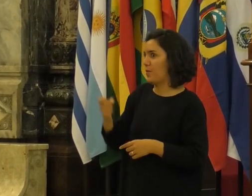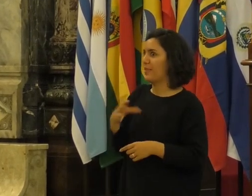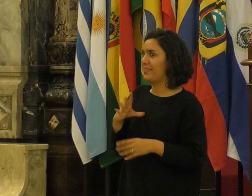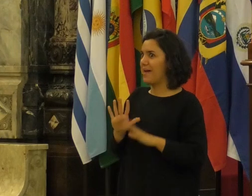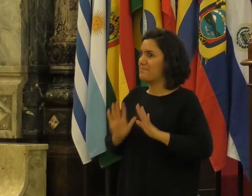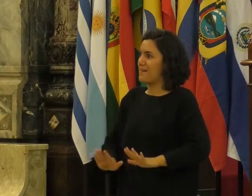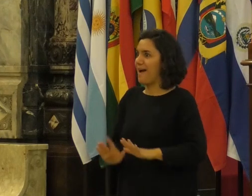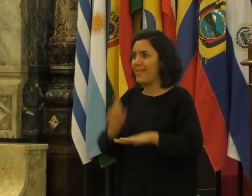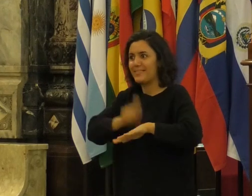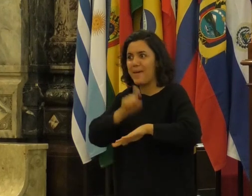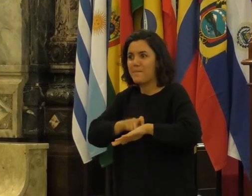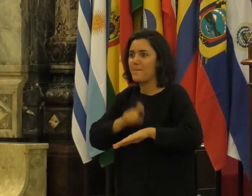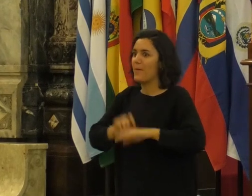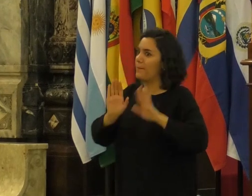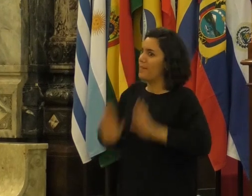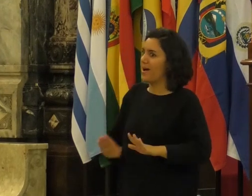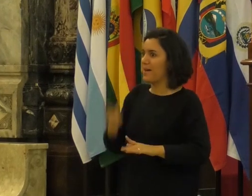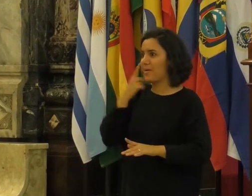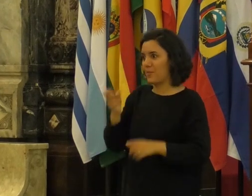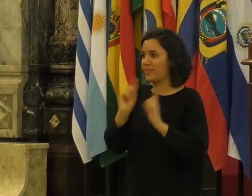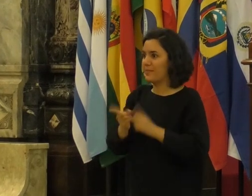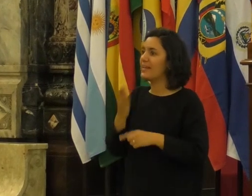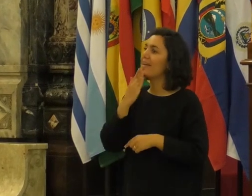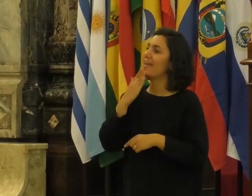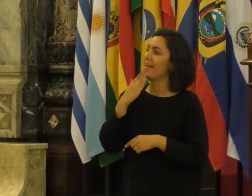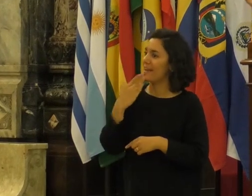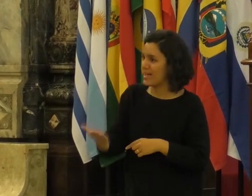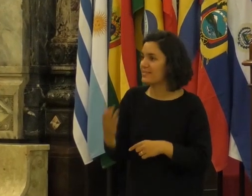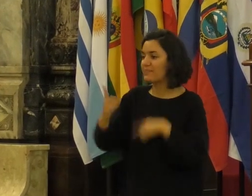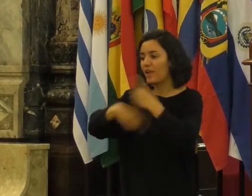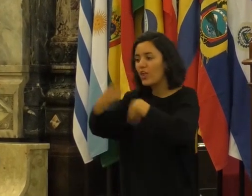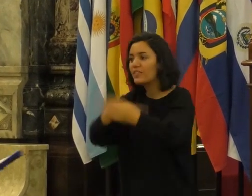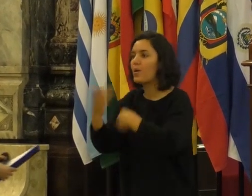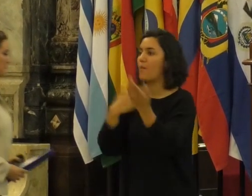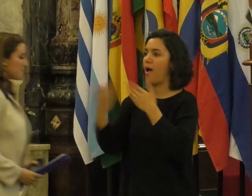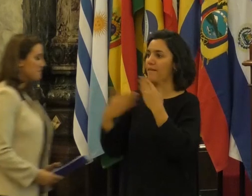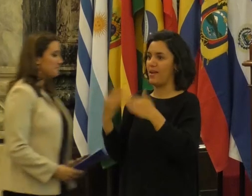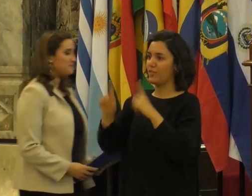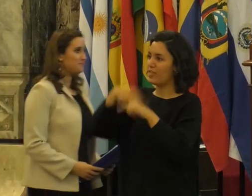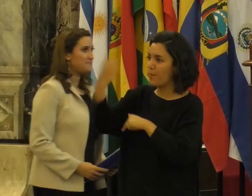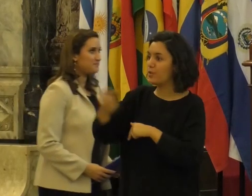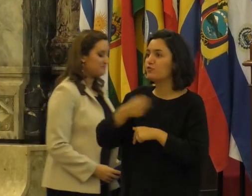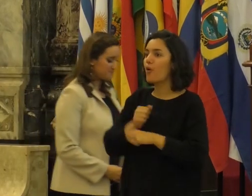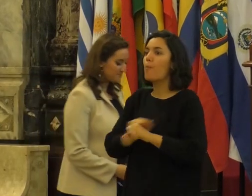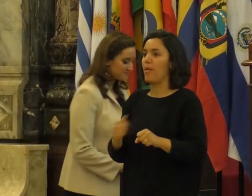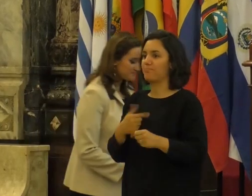que ir parando con el tema del tiempo. Bueno, muchas gracias y hablamos mucho más después de esto.